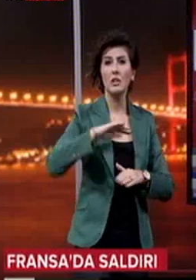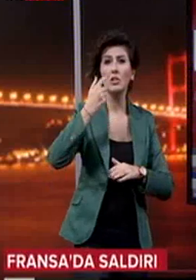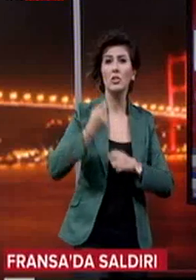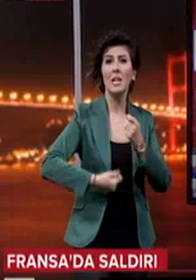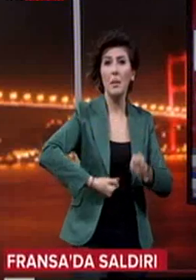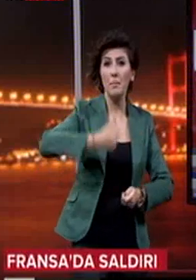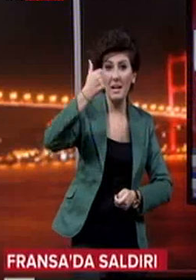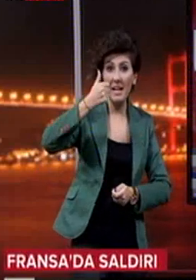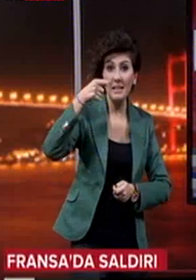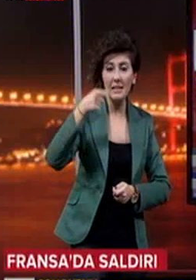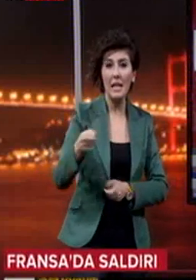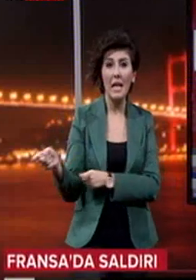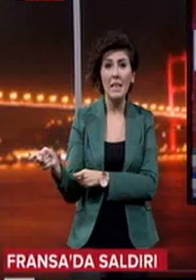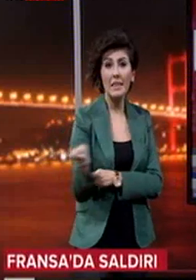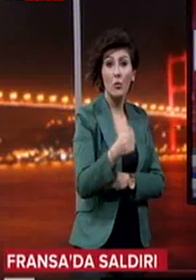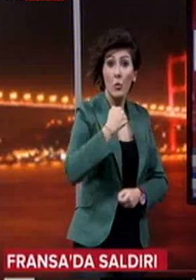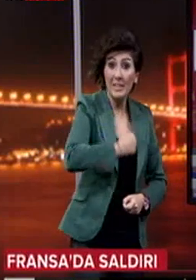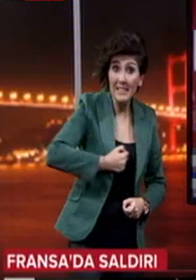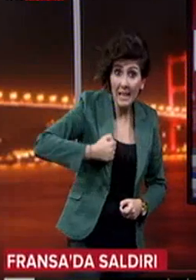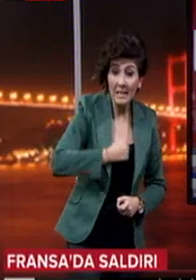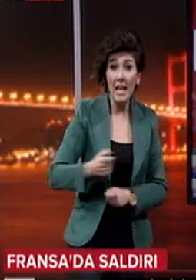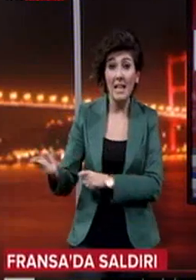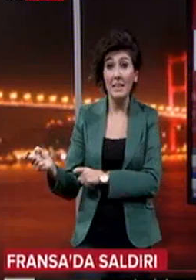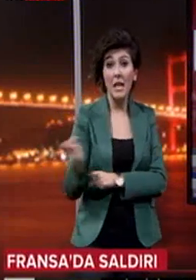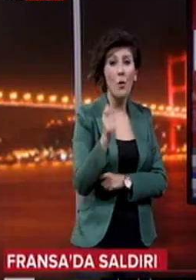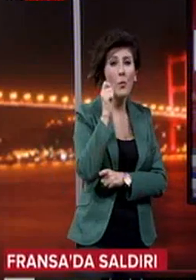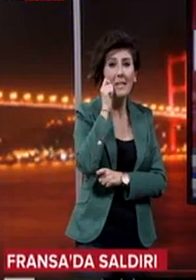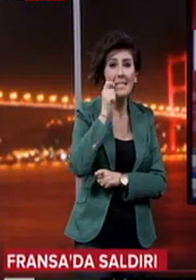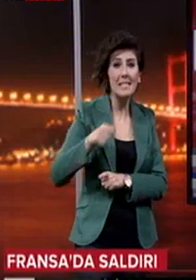Dışişleri Bakanı Mevlüt Çavuşoğlu terörü kınayarak terörün İslam'la